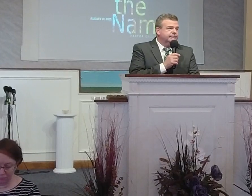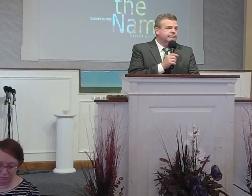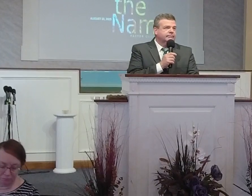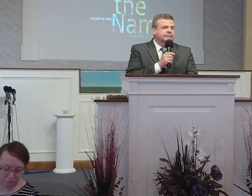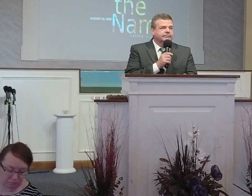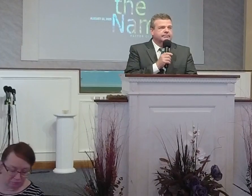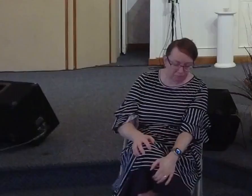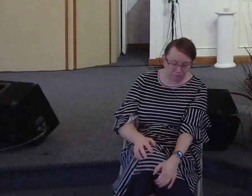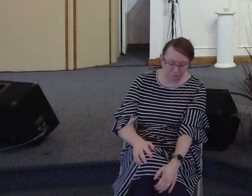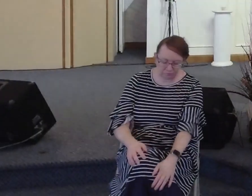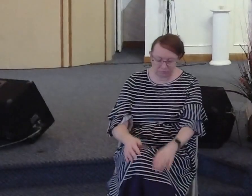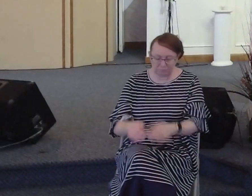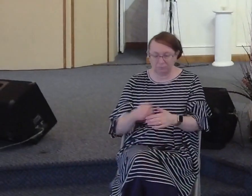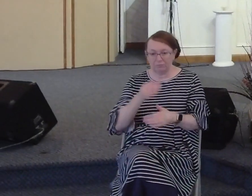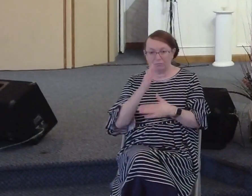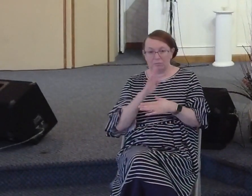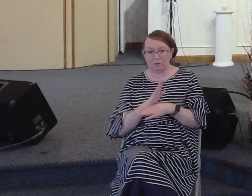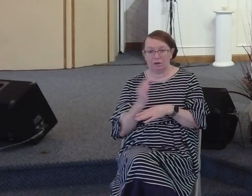Dios siempre ha estado ahí.